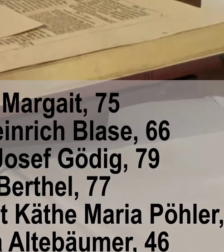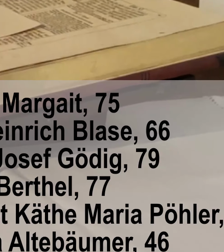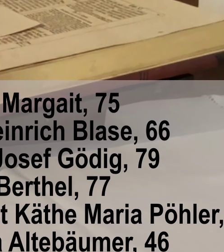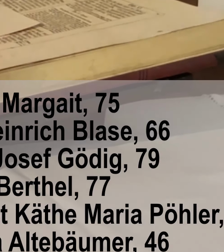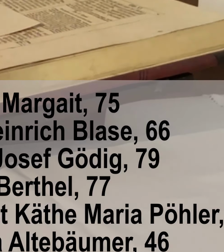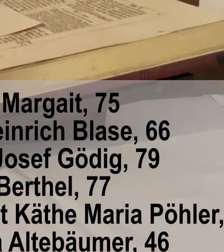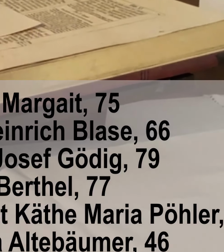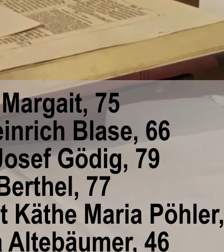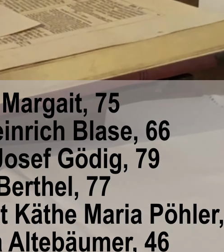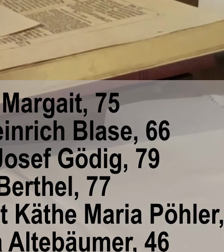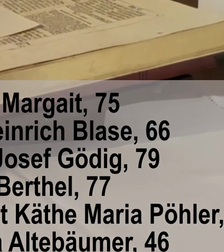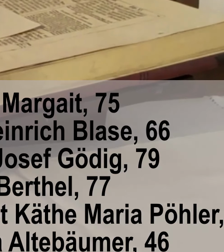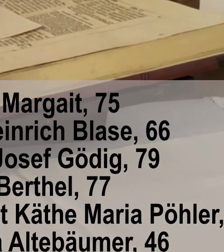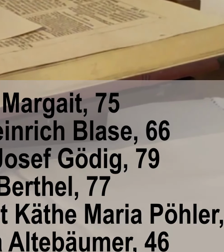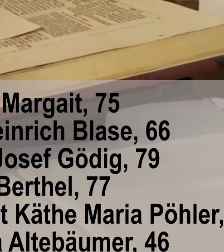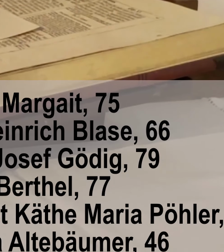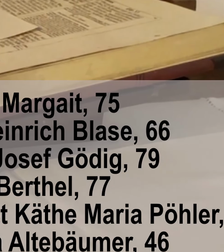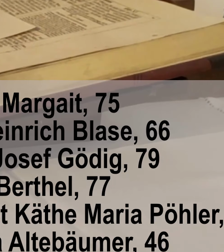72 Jahre.